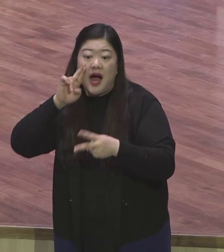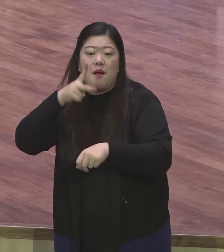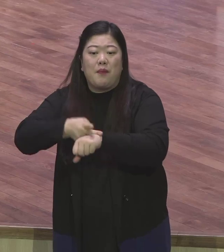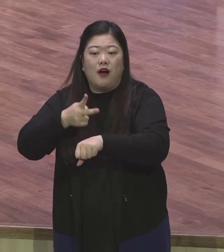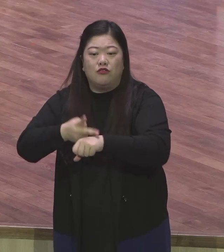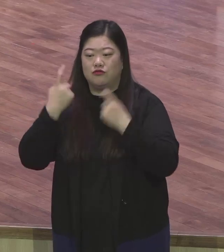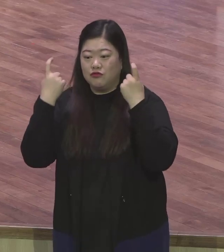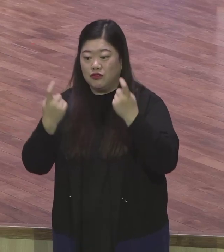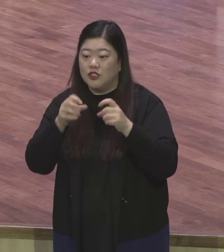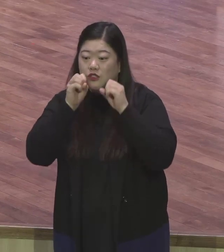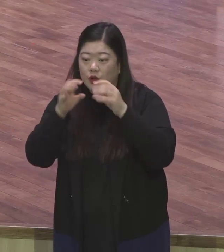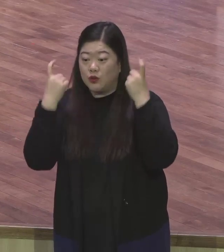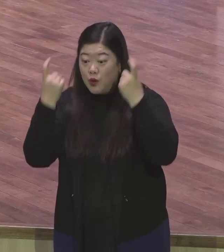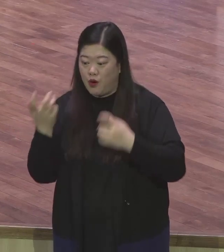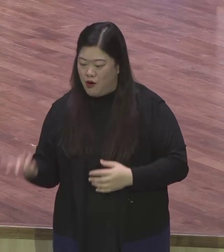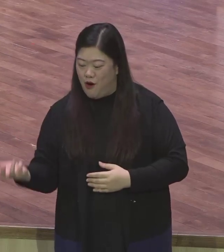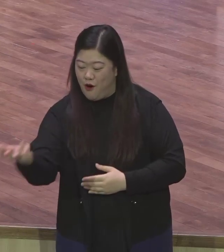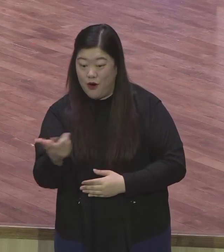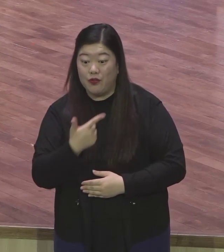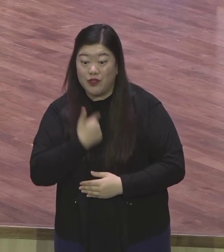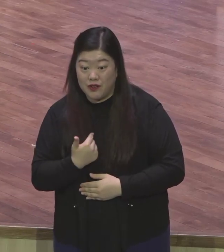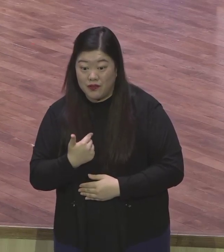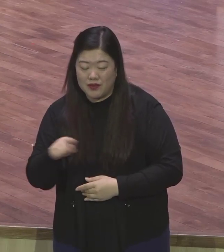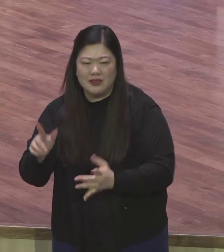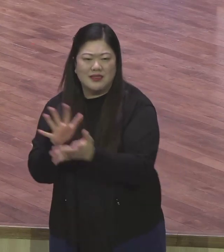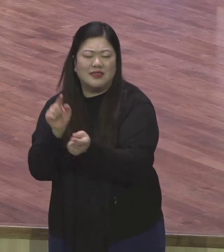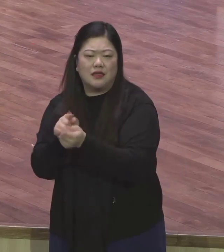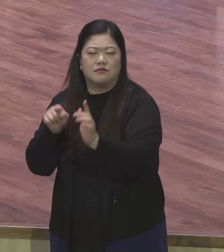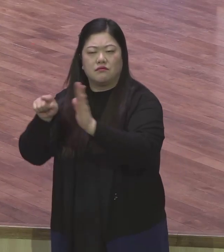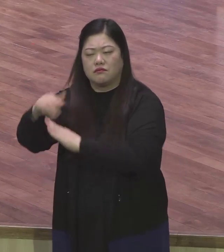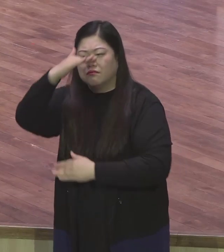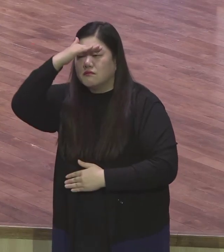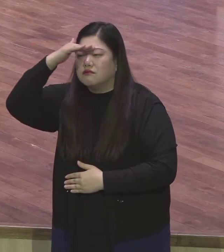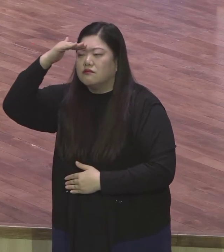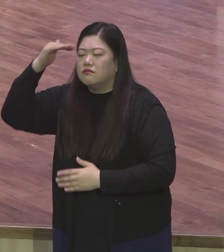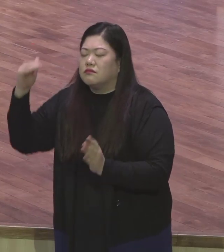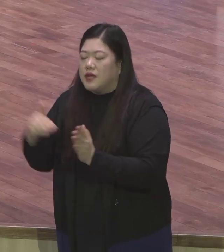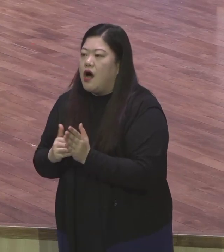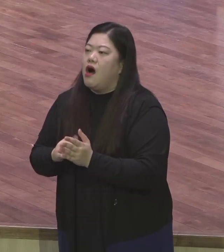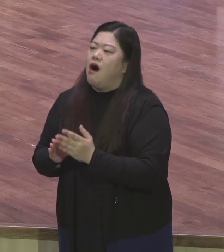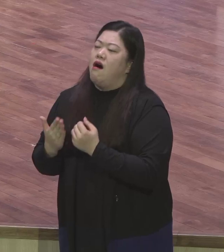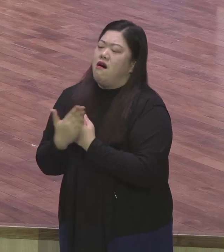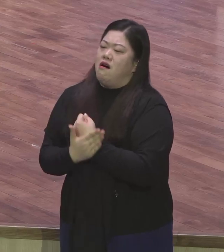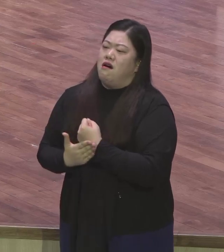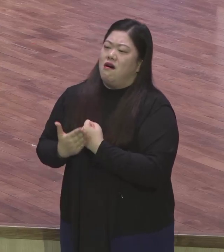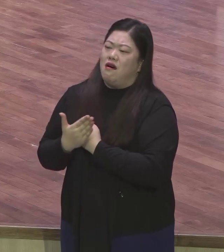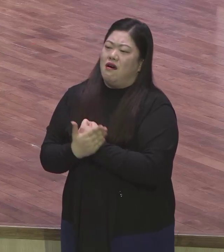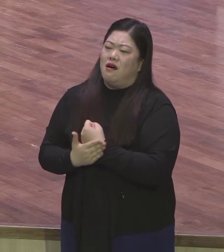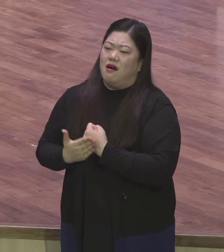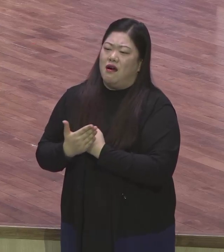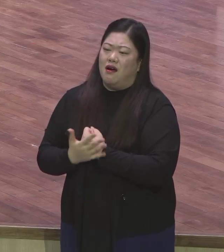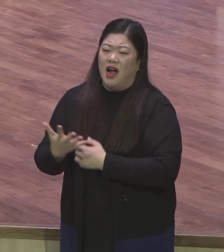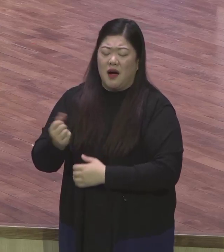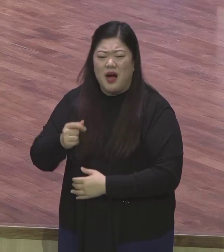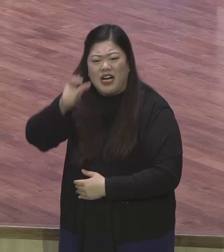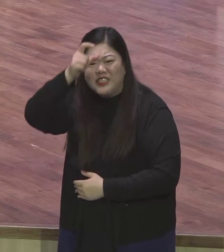사역계를 쫙 갔는데 너무 감동받고 너무 오래 받고 왔다고 그런 이야기했는데 그 지역은 다음에 가기로 하고 이번에는